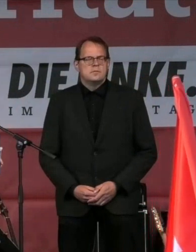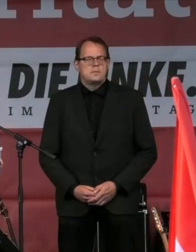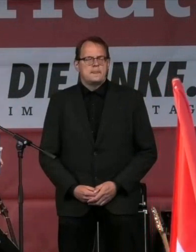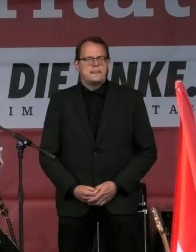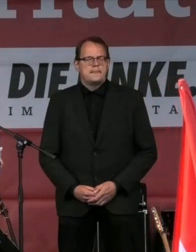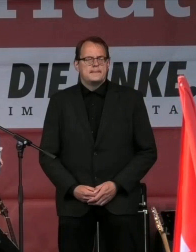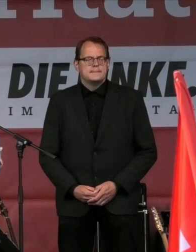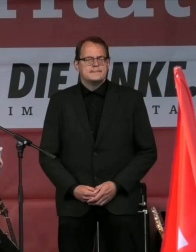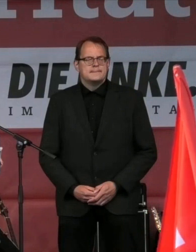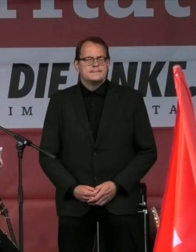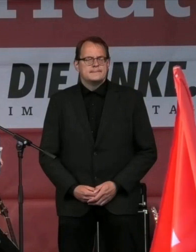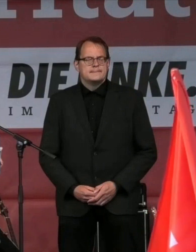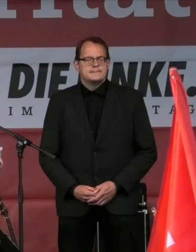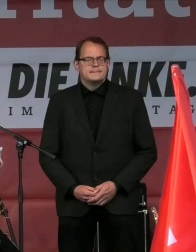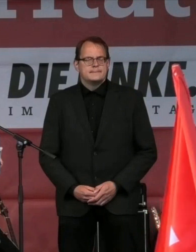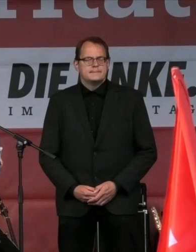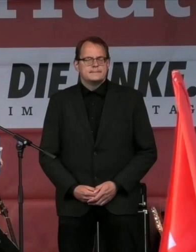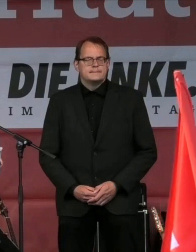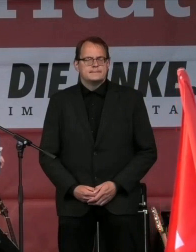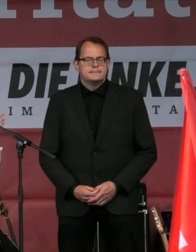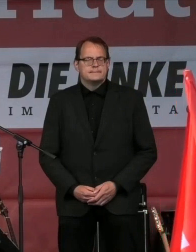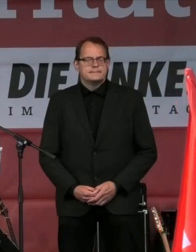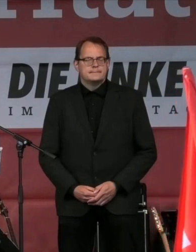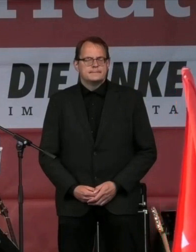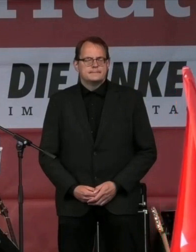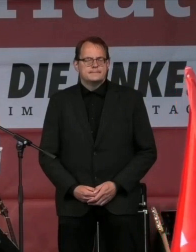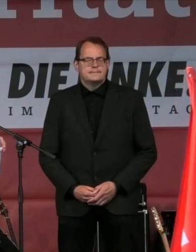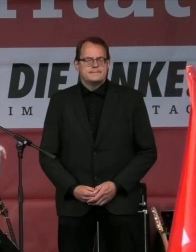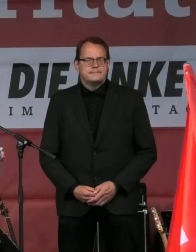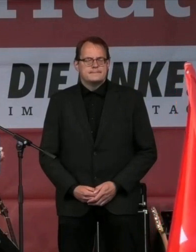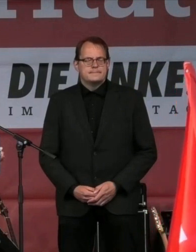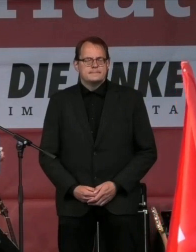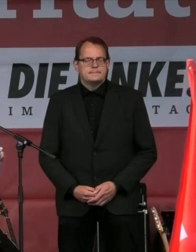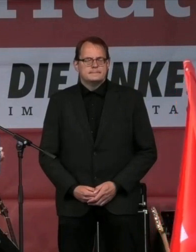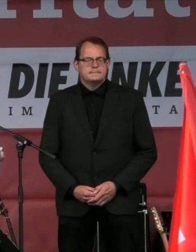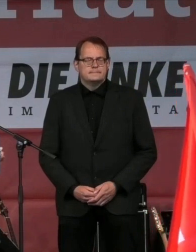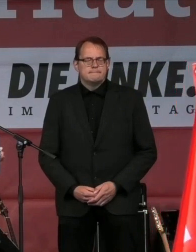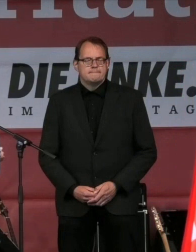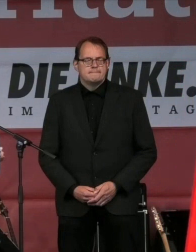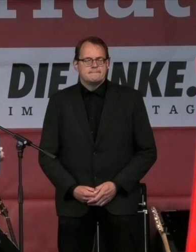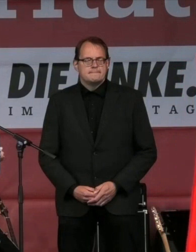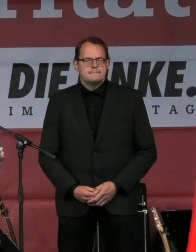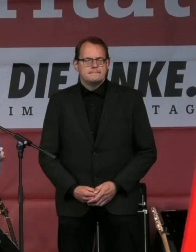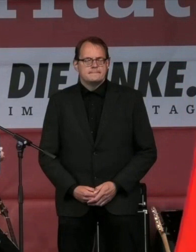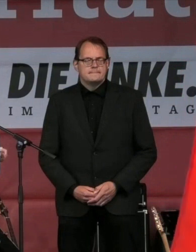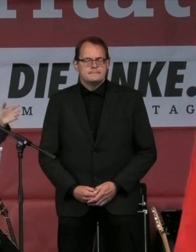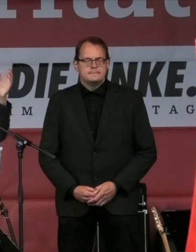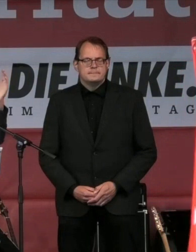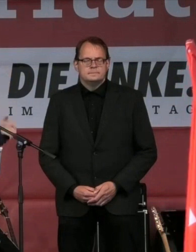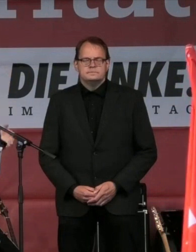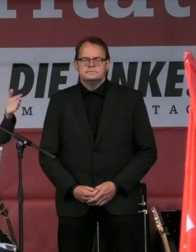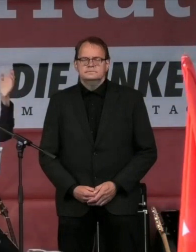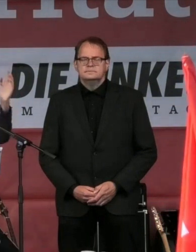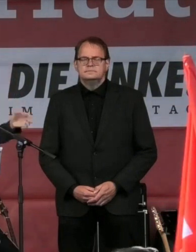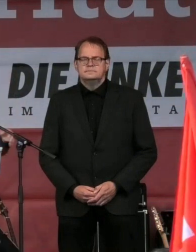staatsfinanzen nichts besseres zu tun hat als noch mal 18 milliarden zusätzlich für rüstung zu verpulvern für